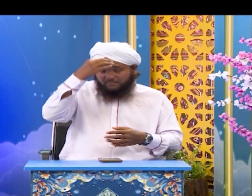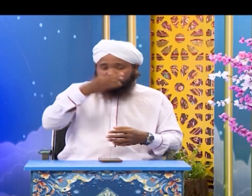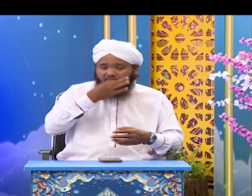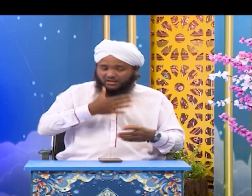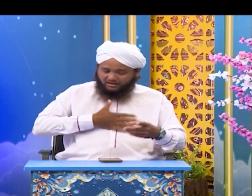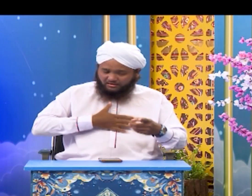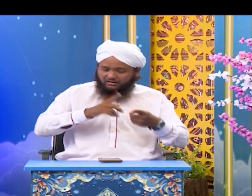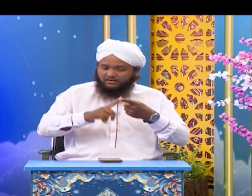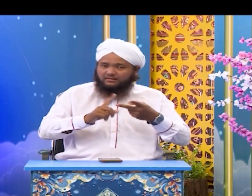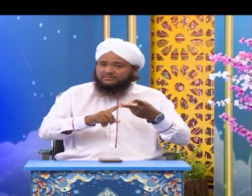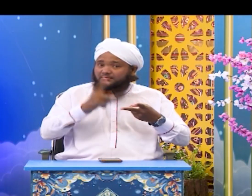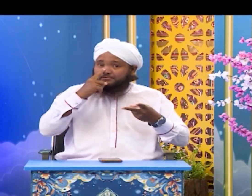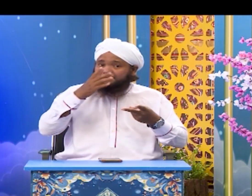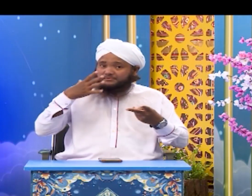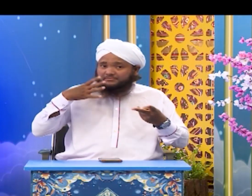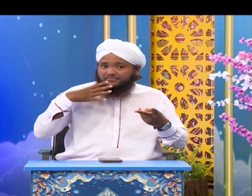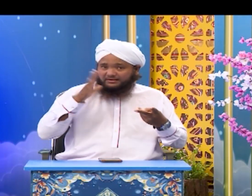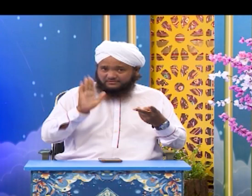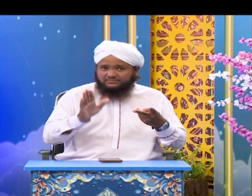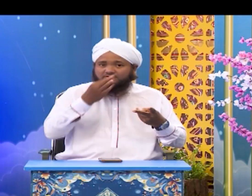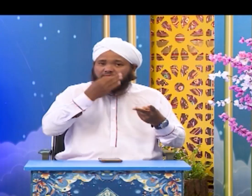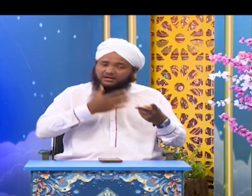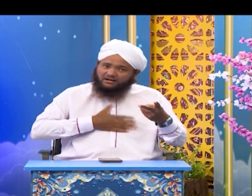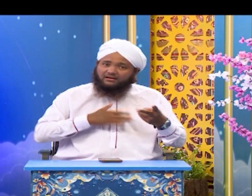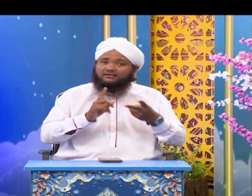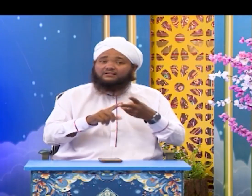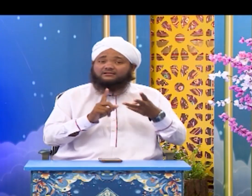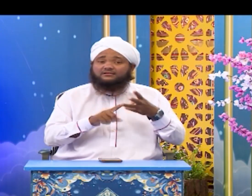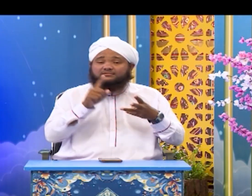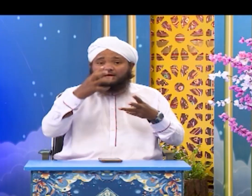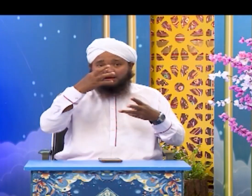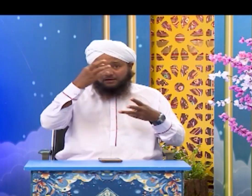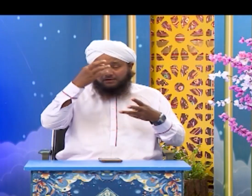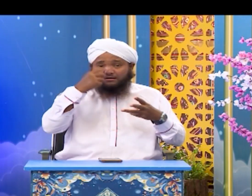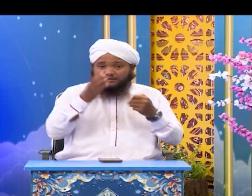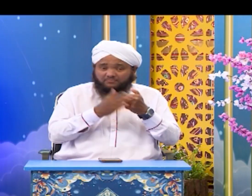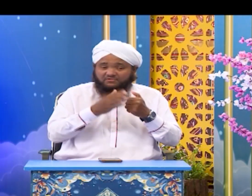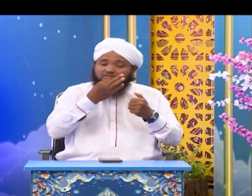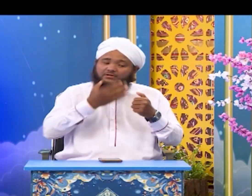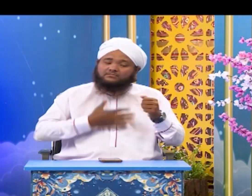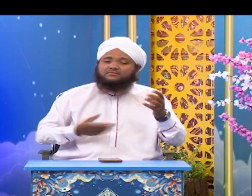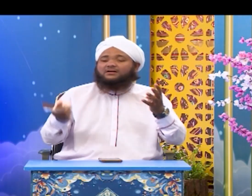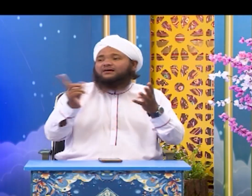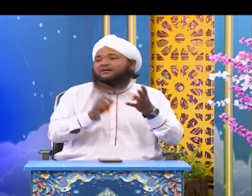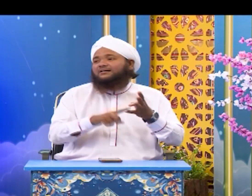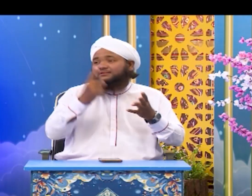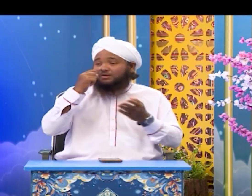ذرہ برابر بھی ٹھیس نہ پہنچنے دی، بلکہ اسے ظلم و جبر کے بھنور سے نکال کر ایک نئی زندگی